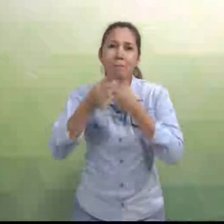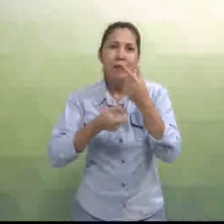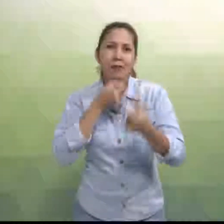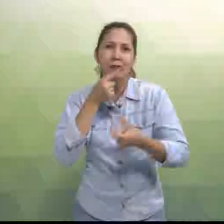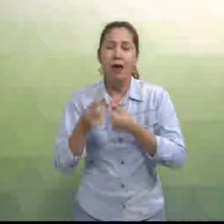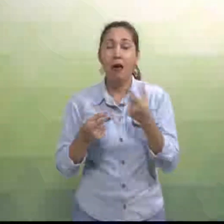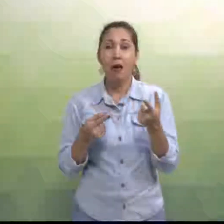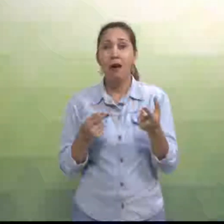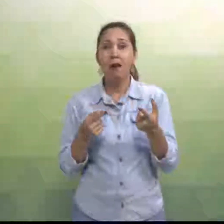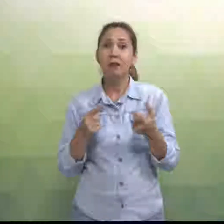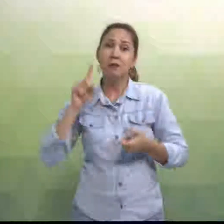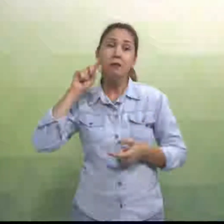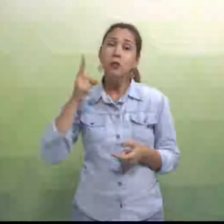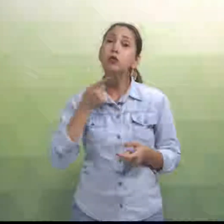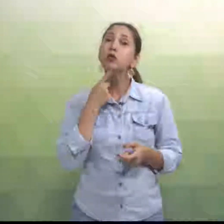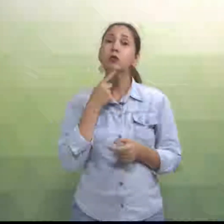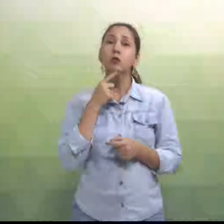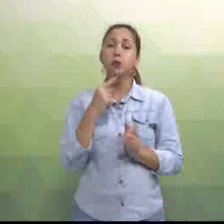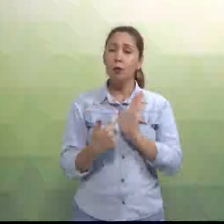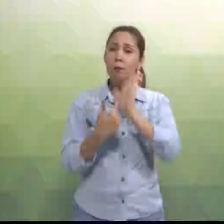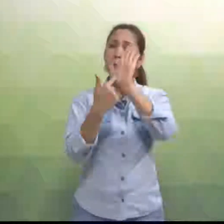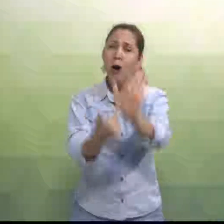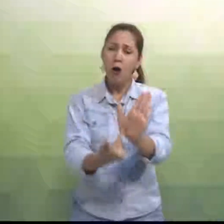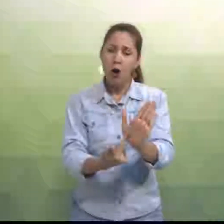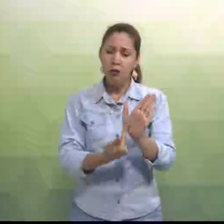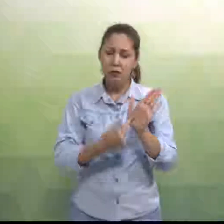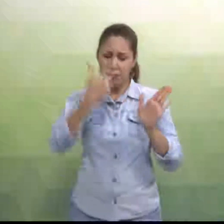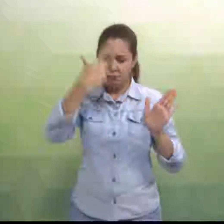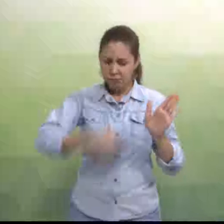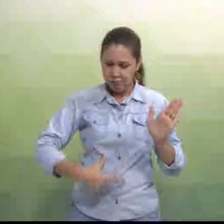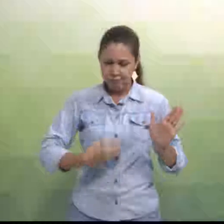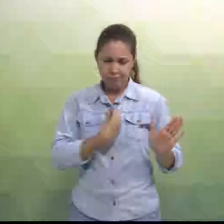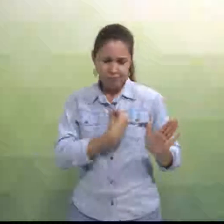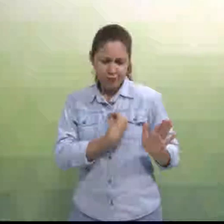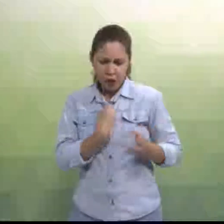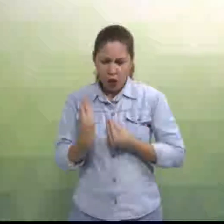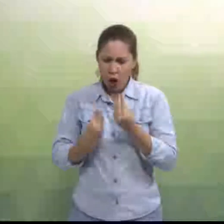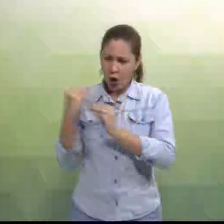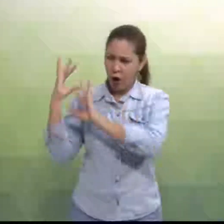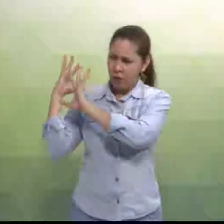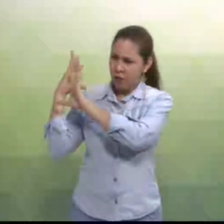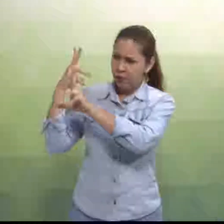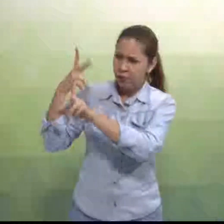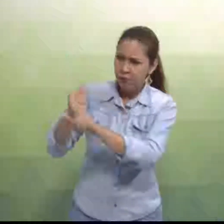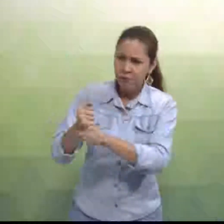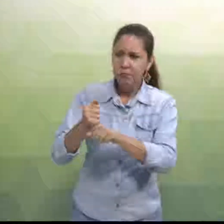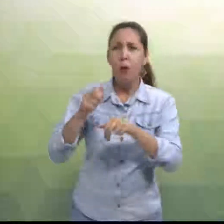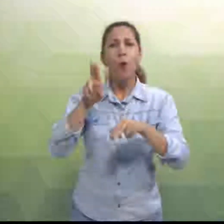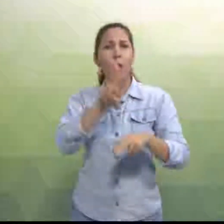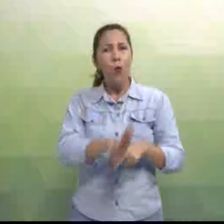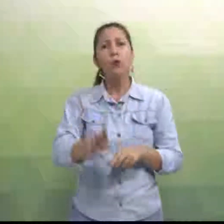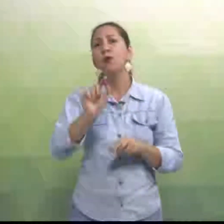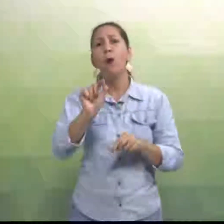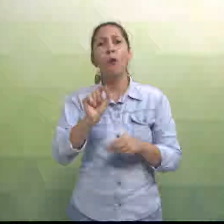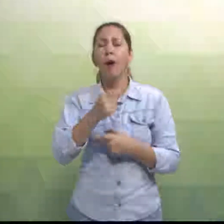piadas, poemas, próprios dos surdos, onde eles evidenciam sua vida, sua trajetória. Então,